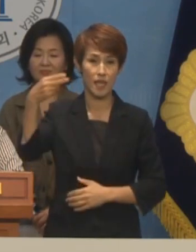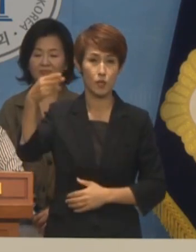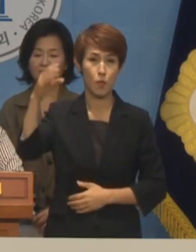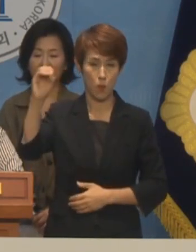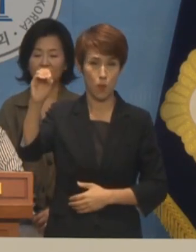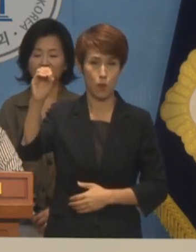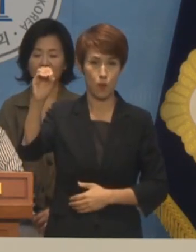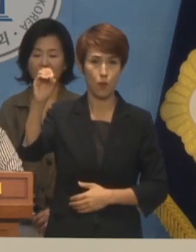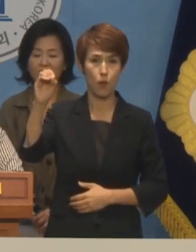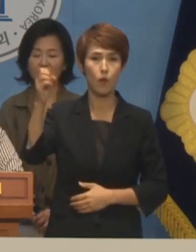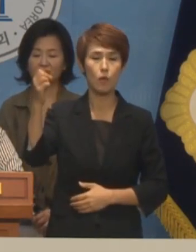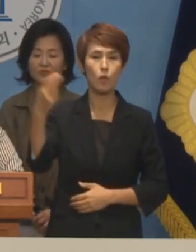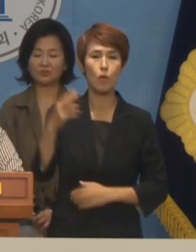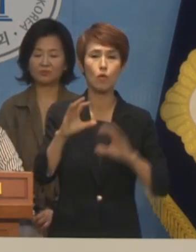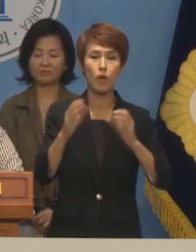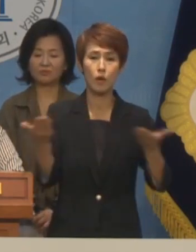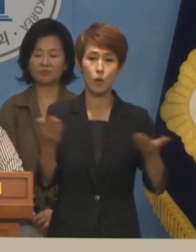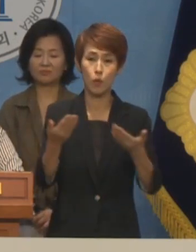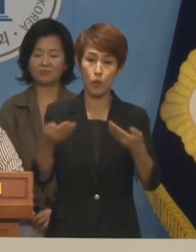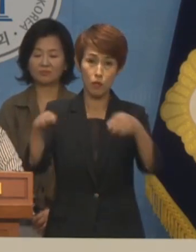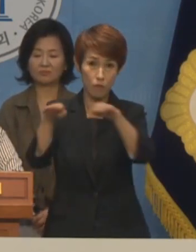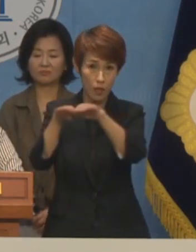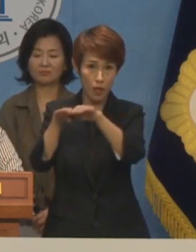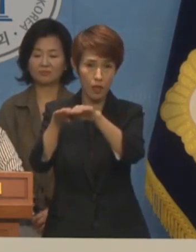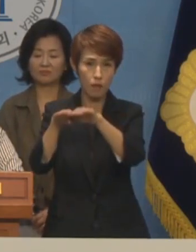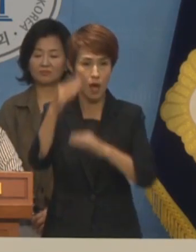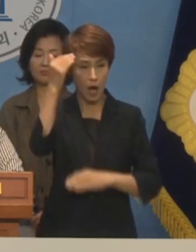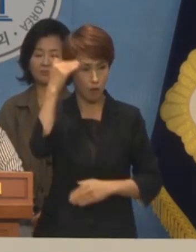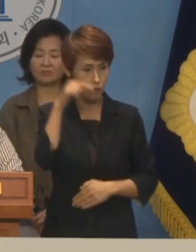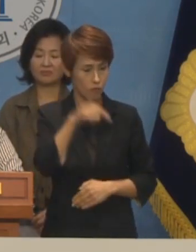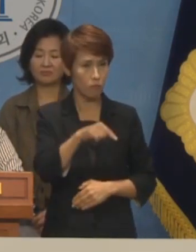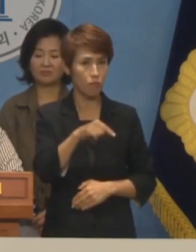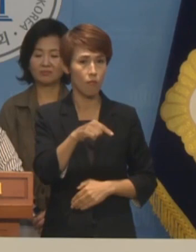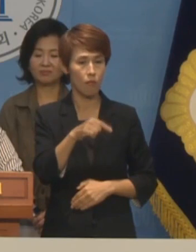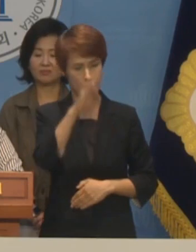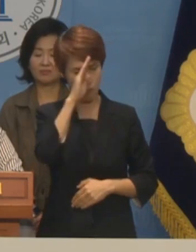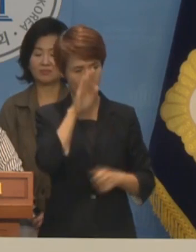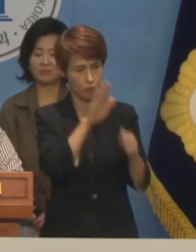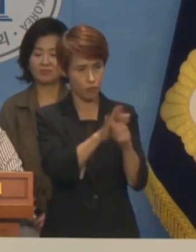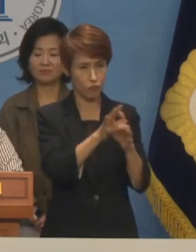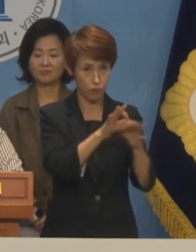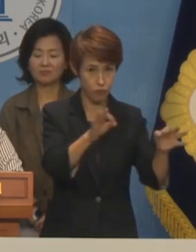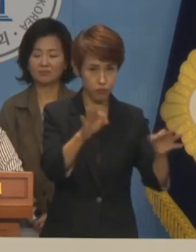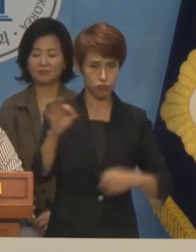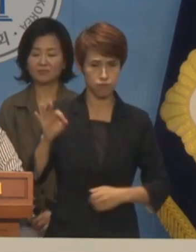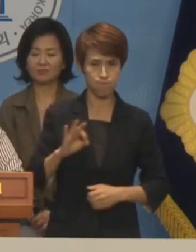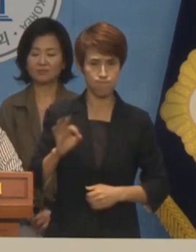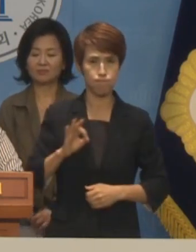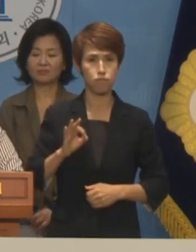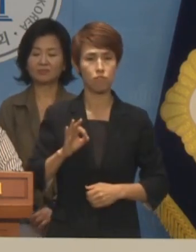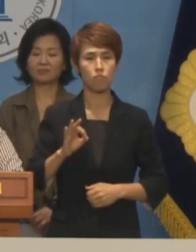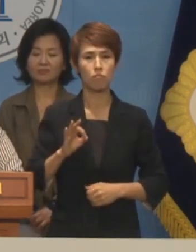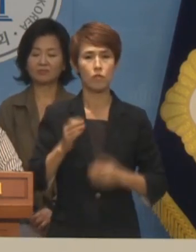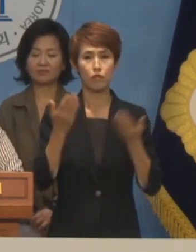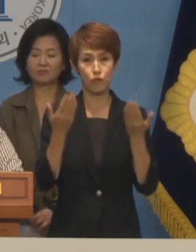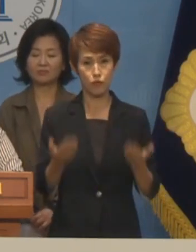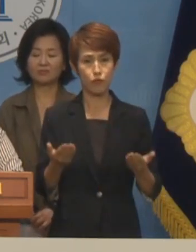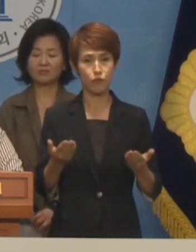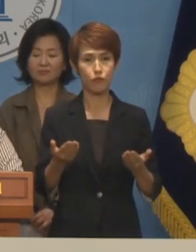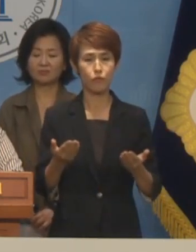세계보건기구와 국가노동기구가 우리나라의 상병수당과 유급병가 도입을 권고하였고